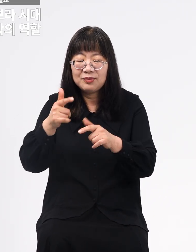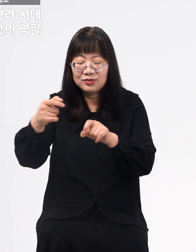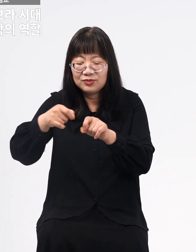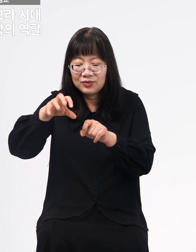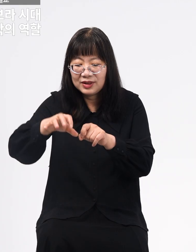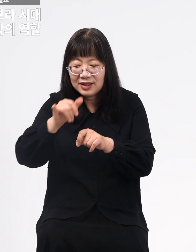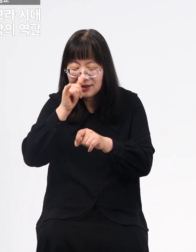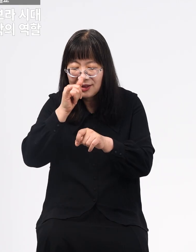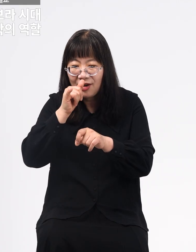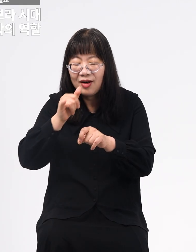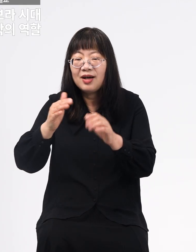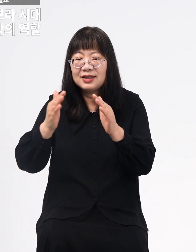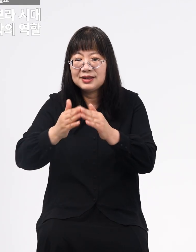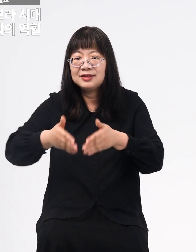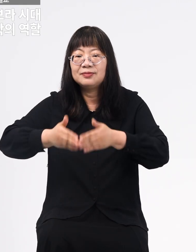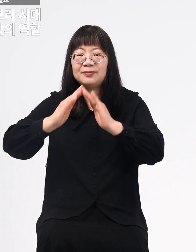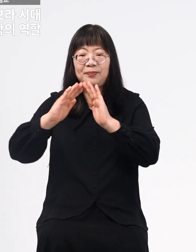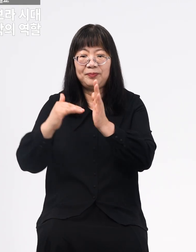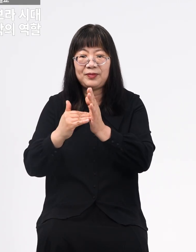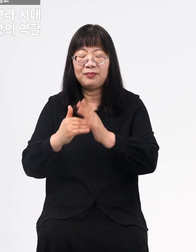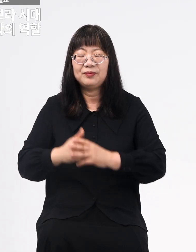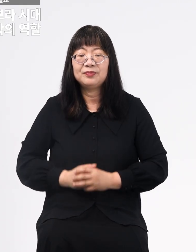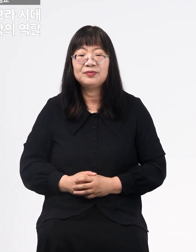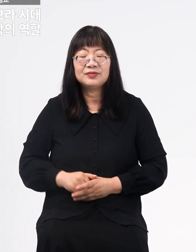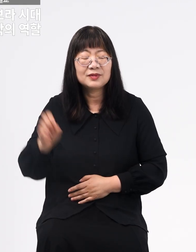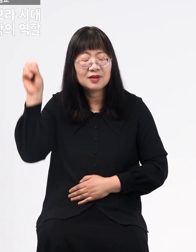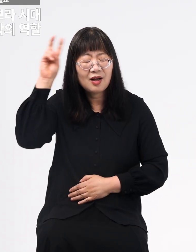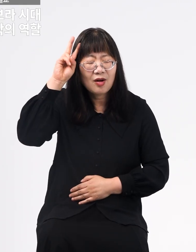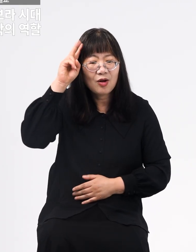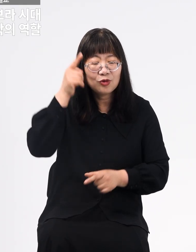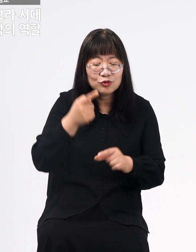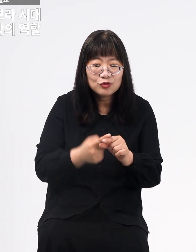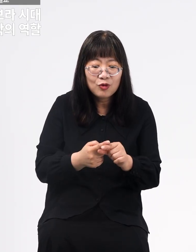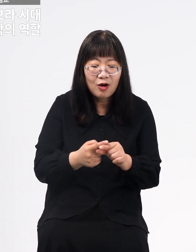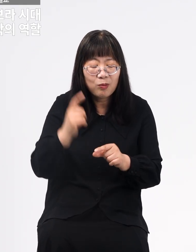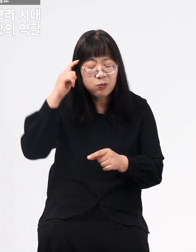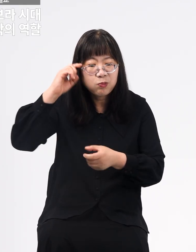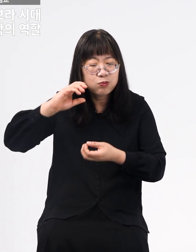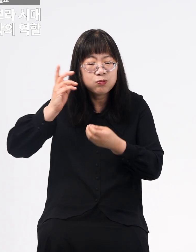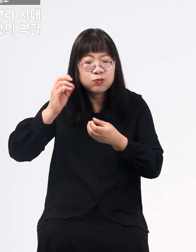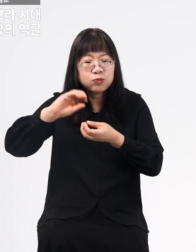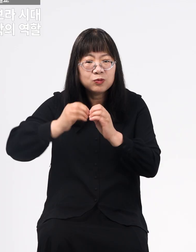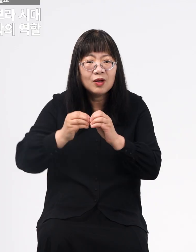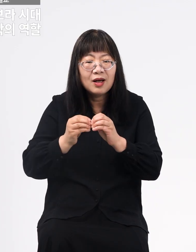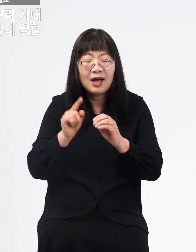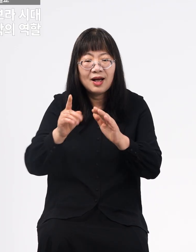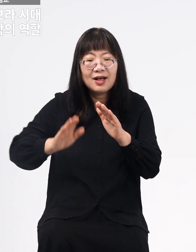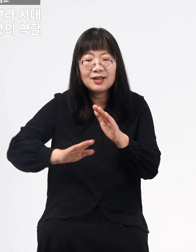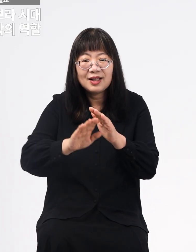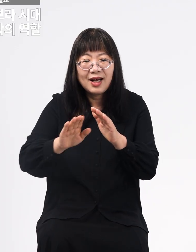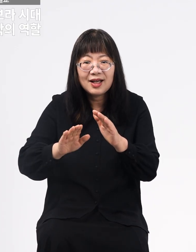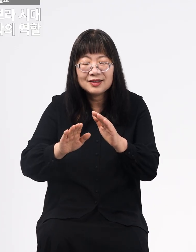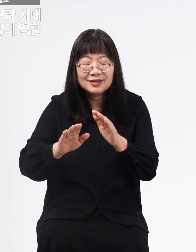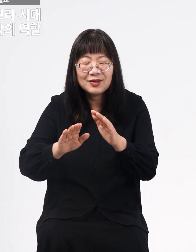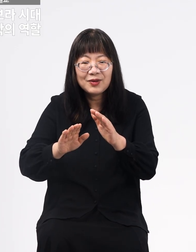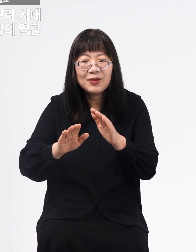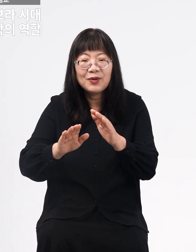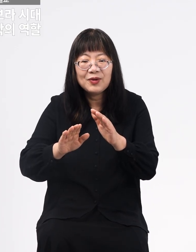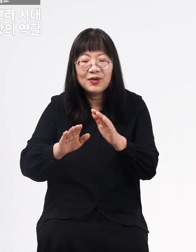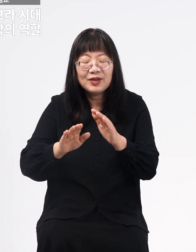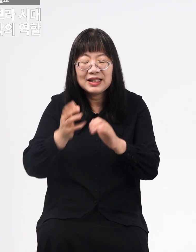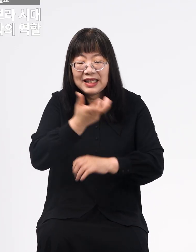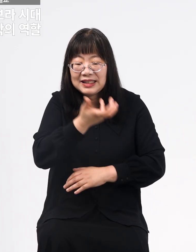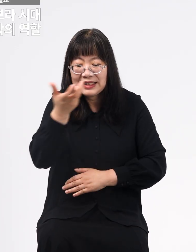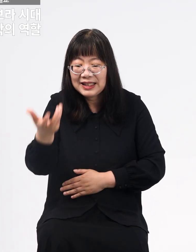이르러 장막을 쳤더라. 갑자기 중간에 엉뚱하게 한 가정이 이사하는